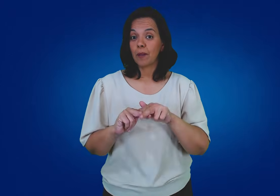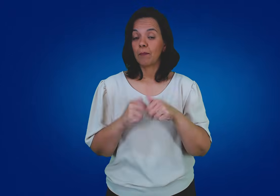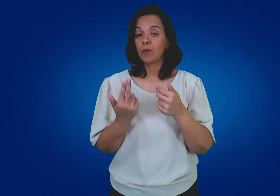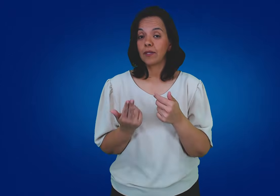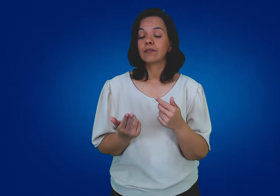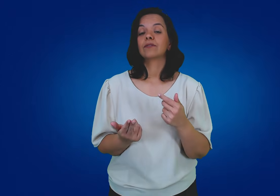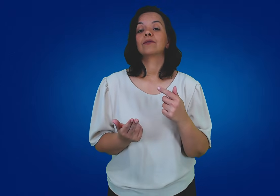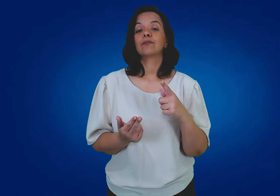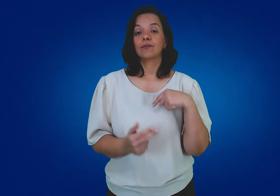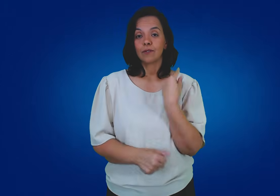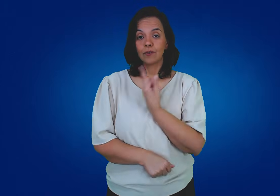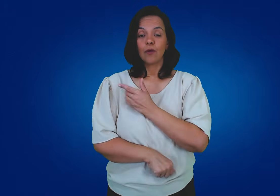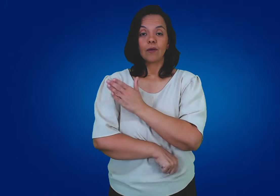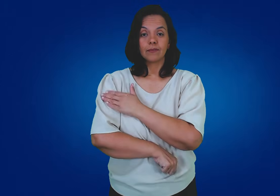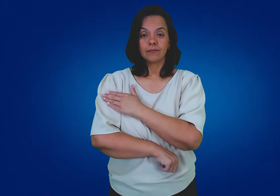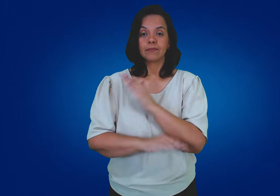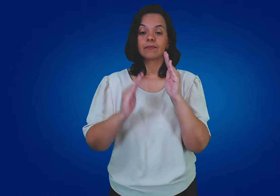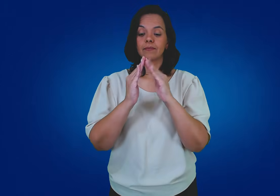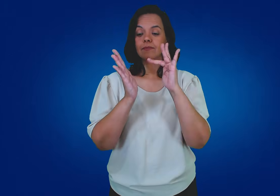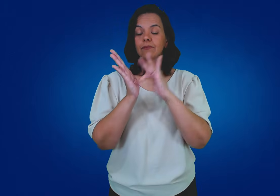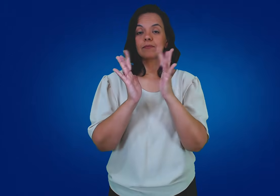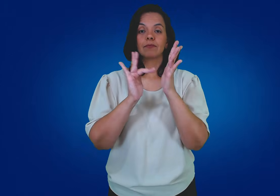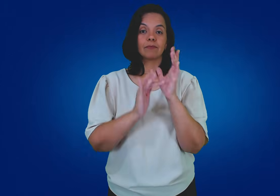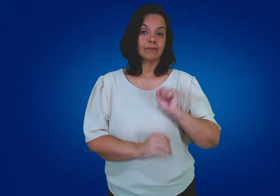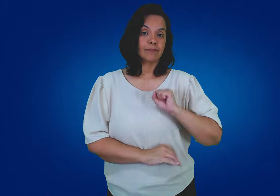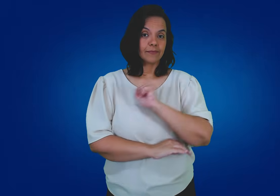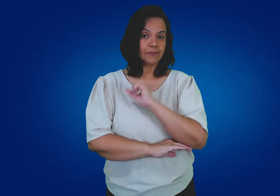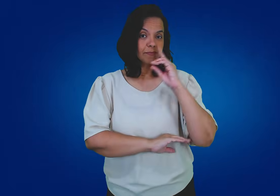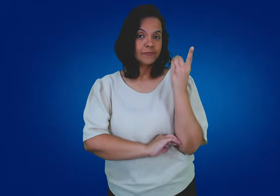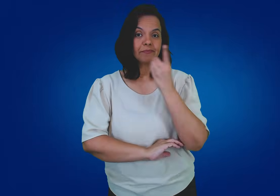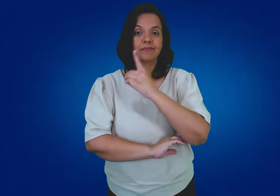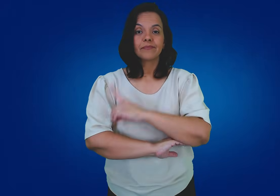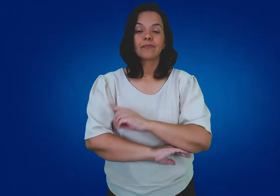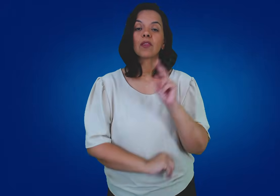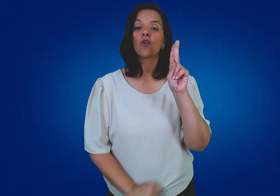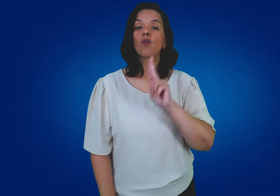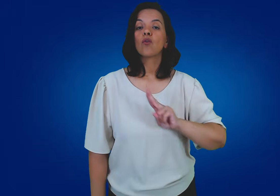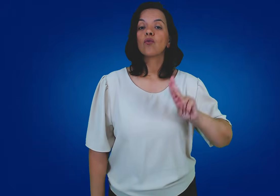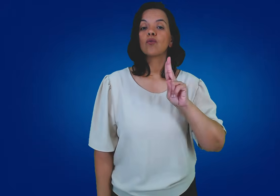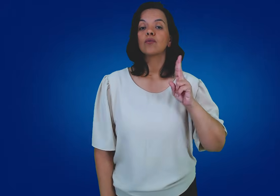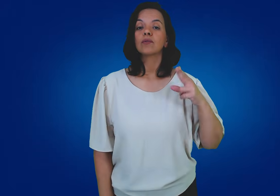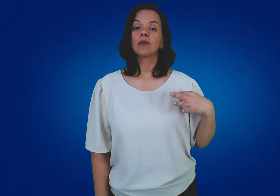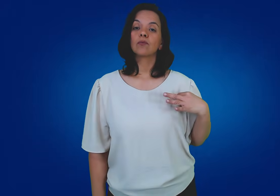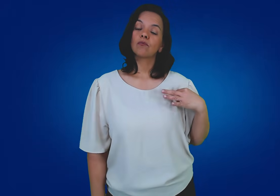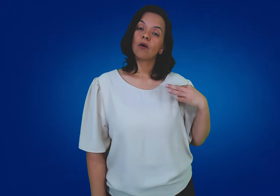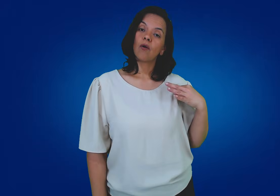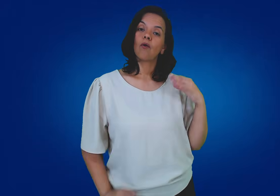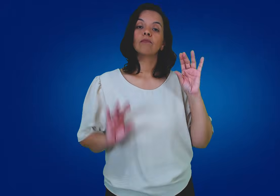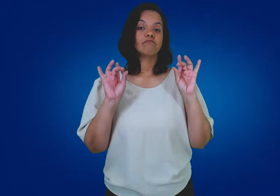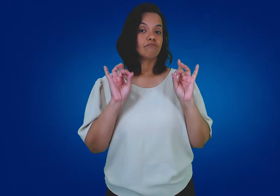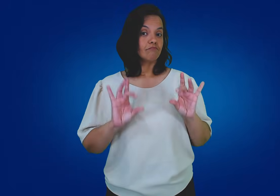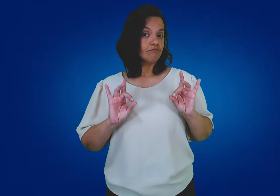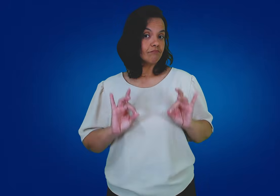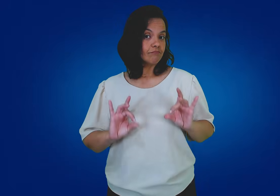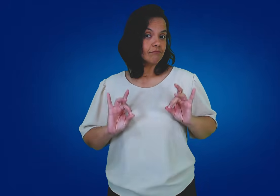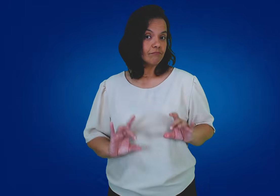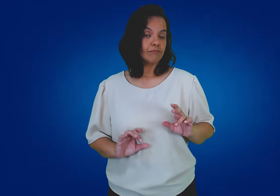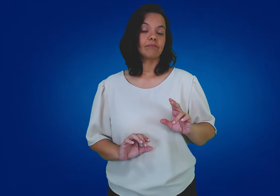por exemplo. E por isso que alguns de nós, membros da Igreja de Jesus Cristo dos Santos Últimos Dias, usamos uma roupa especial